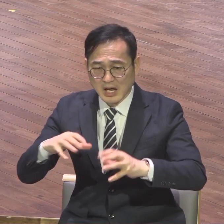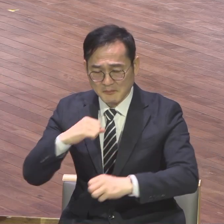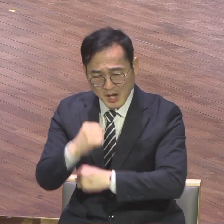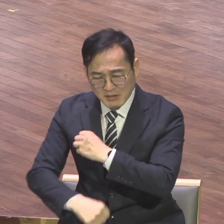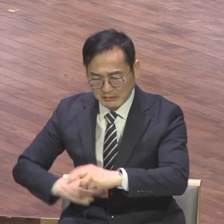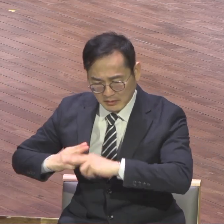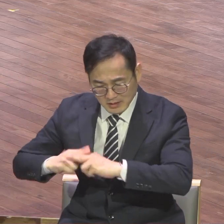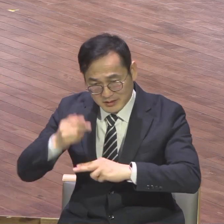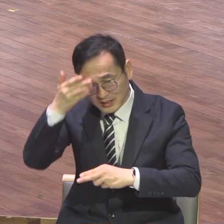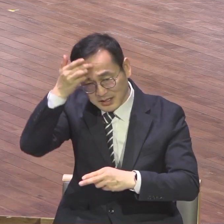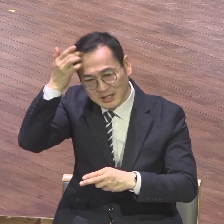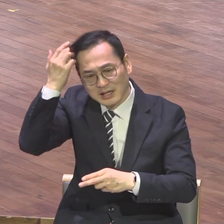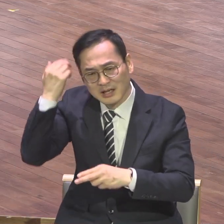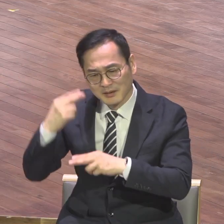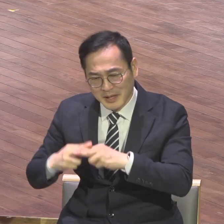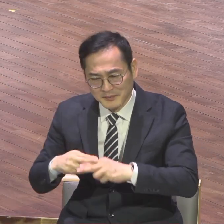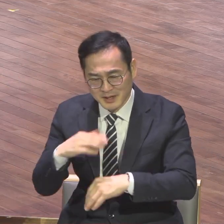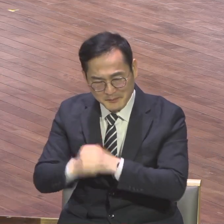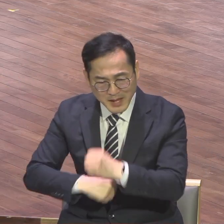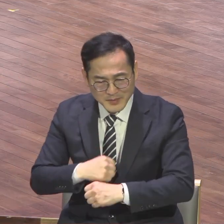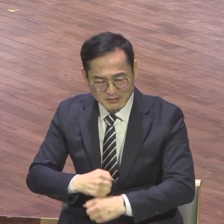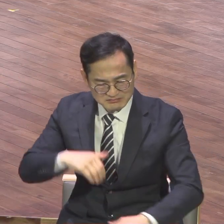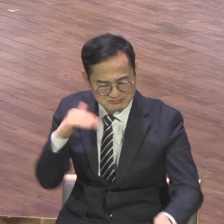마음대로 지 친한 사람 지 갖고